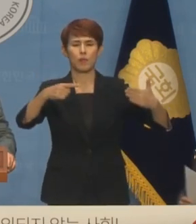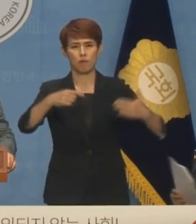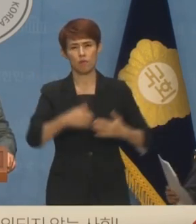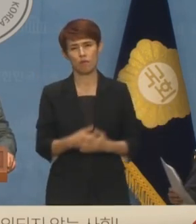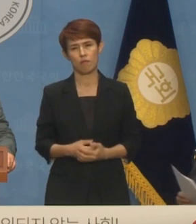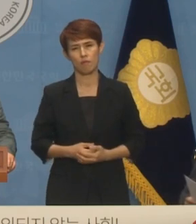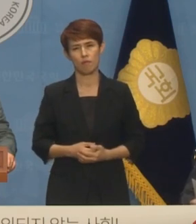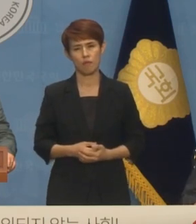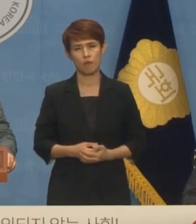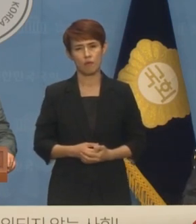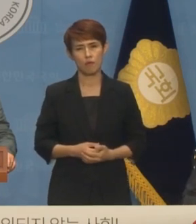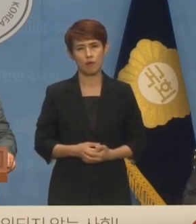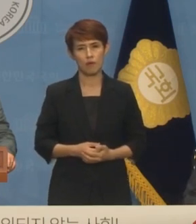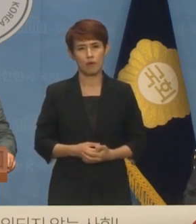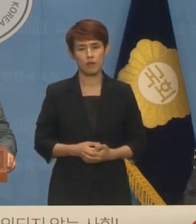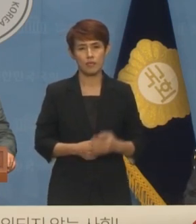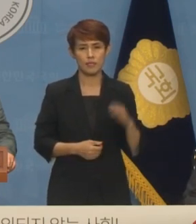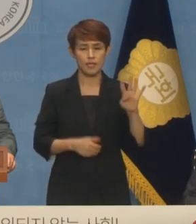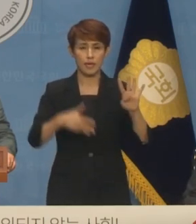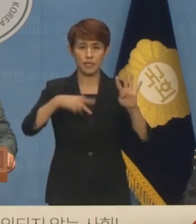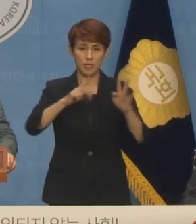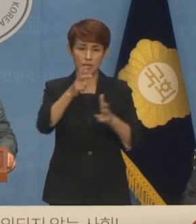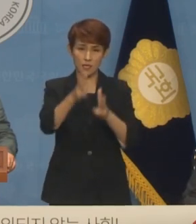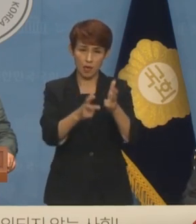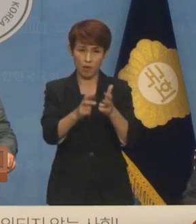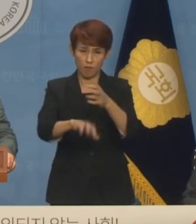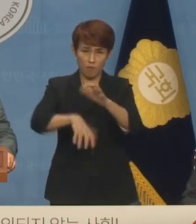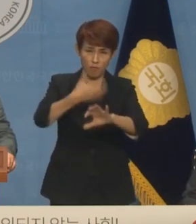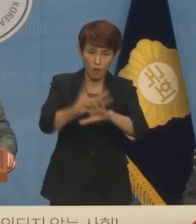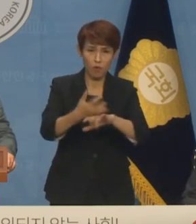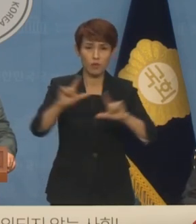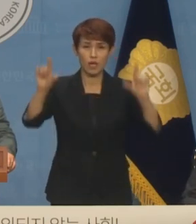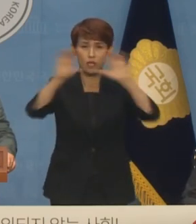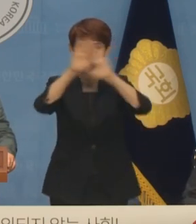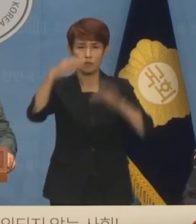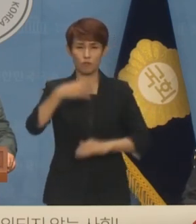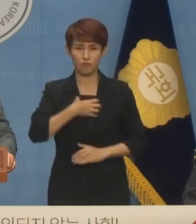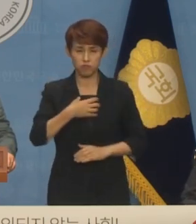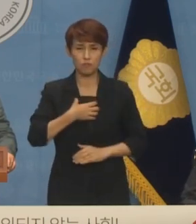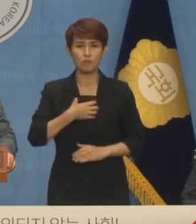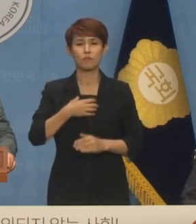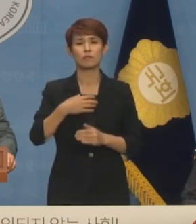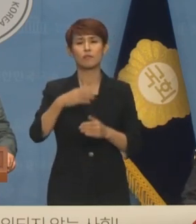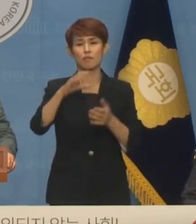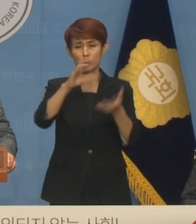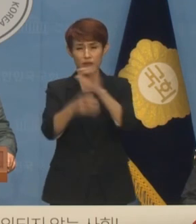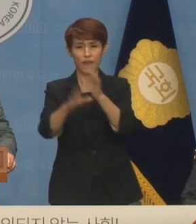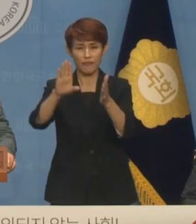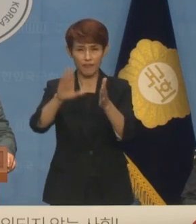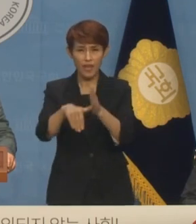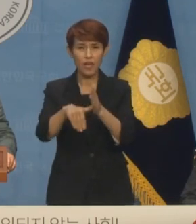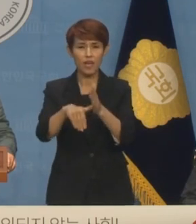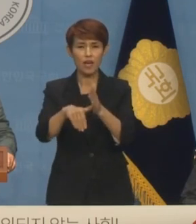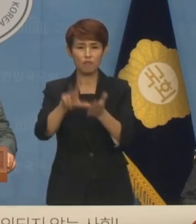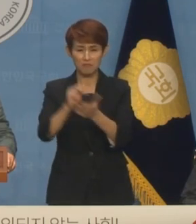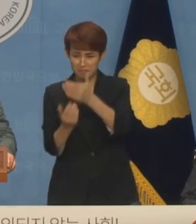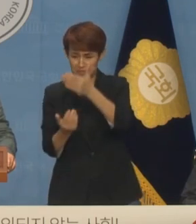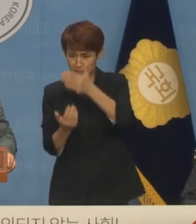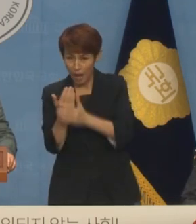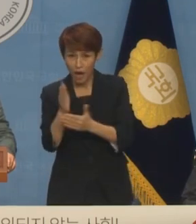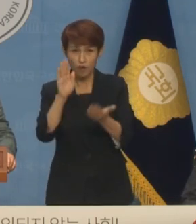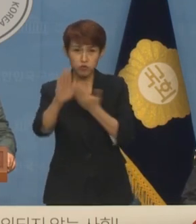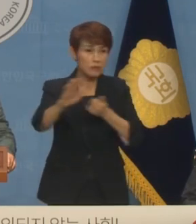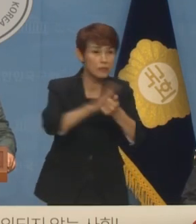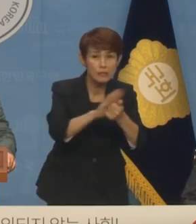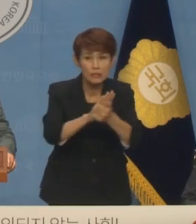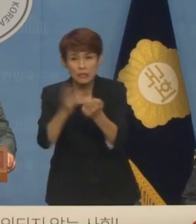고용뿐만 아니라 4차 산업혁명과 기후위기 등 변화하는 시대에서 사후 약방문식이 아닌 처음부터